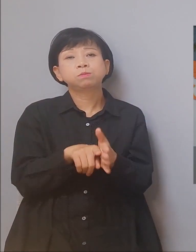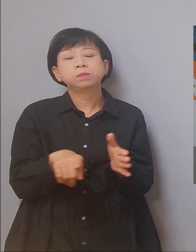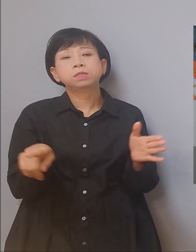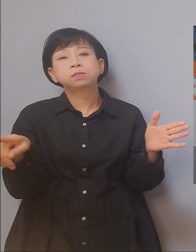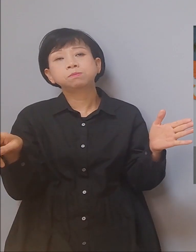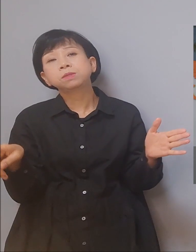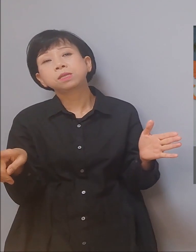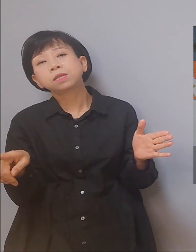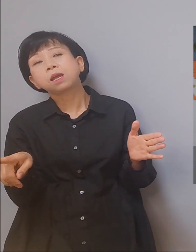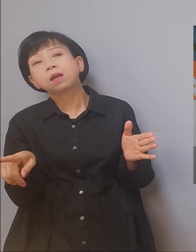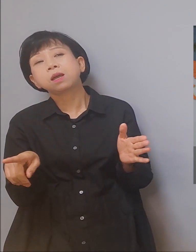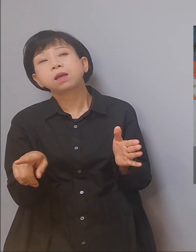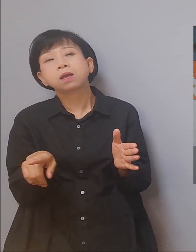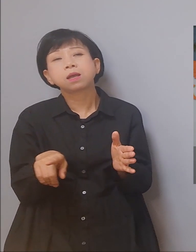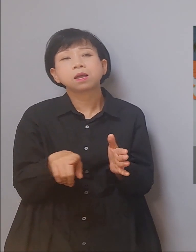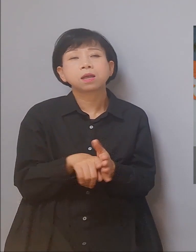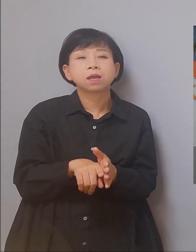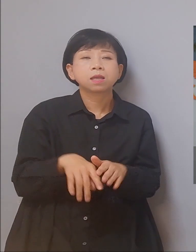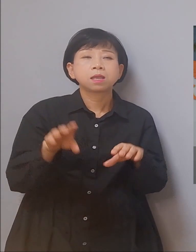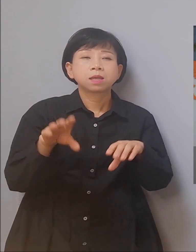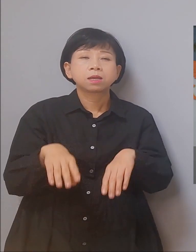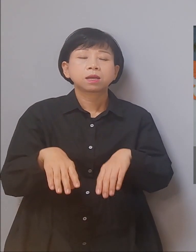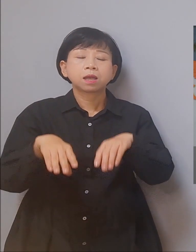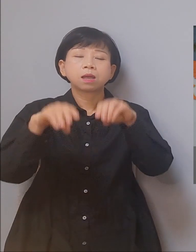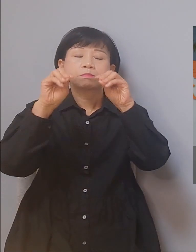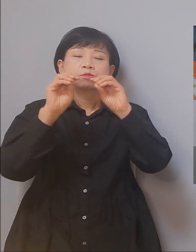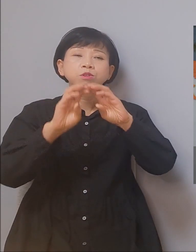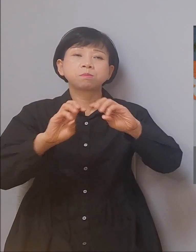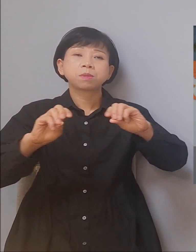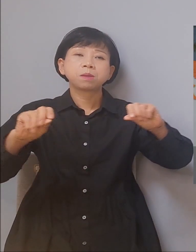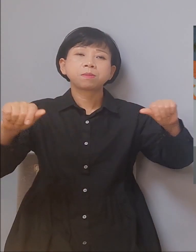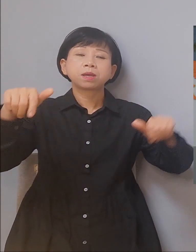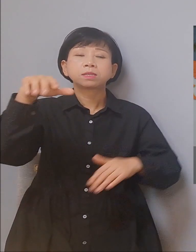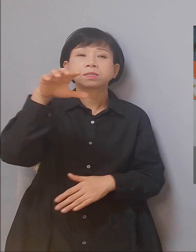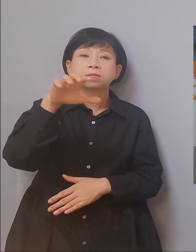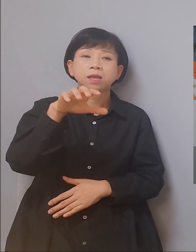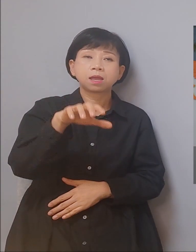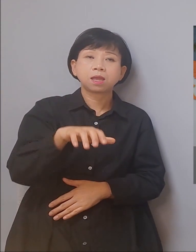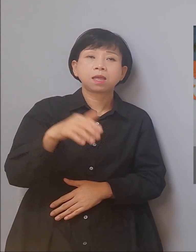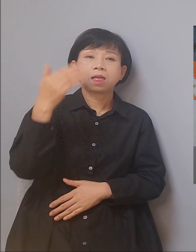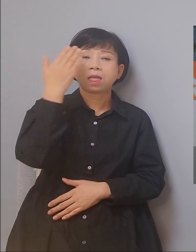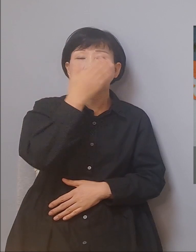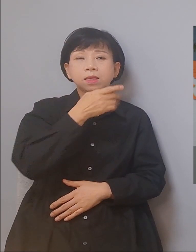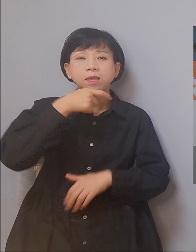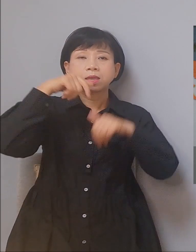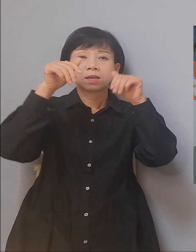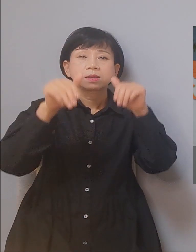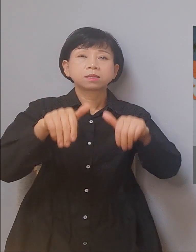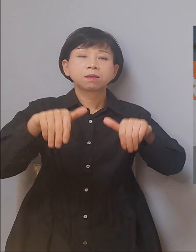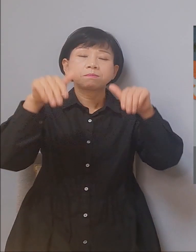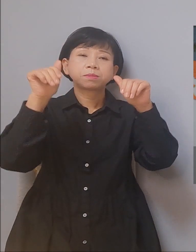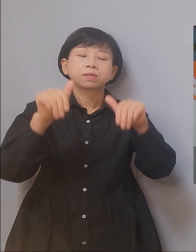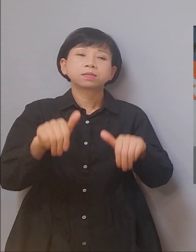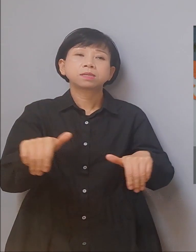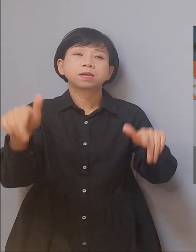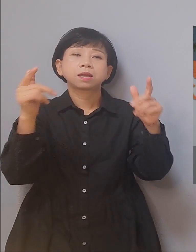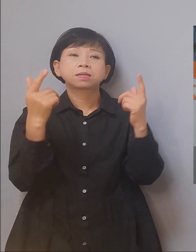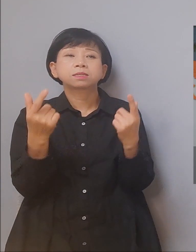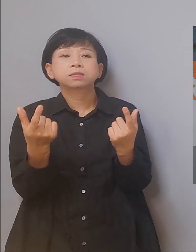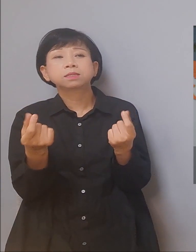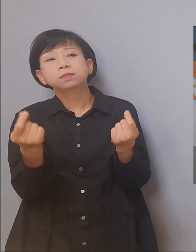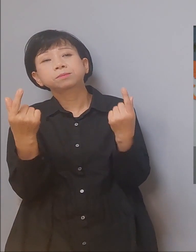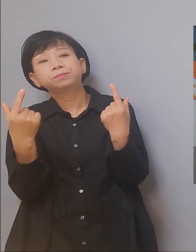주실 줄 믿습니다. 아멘. 가물어 메마른 땅에